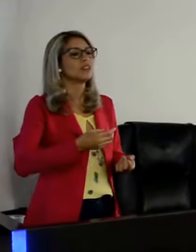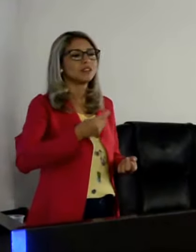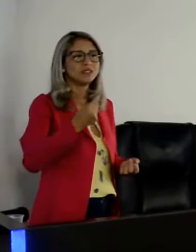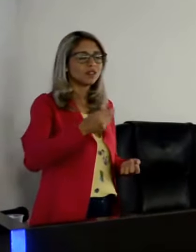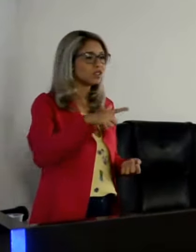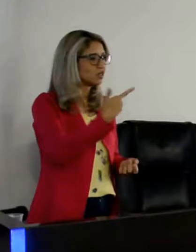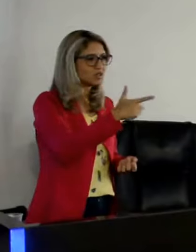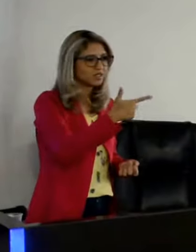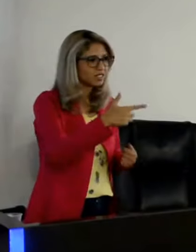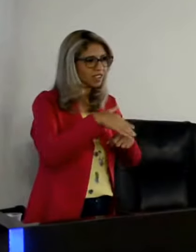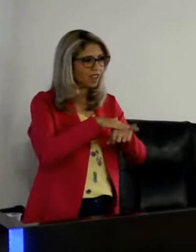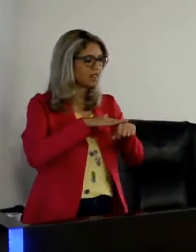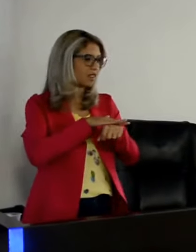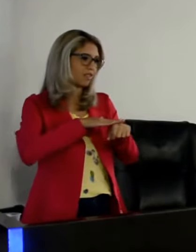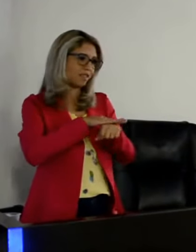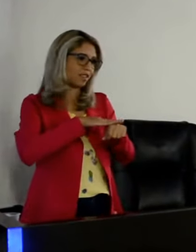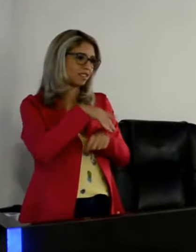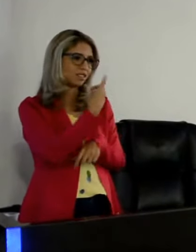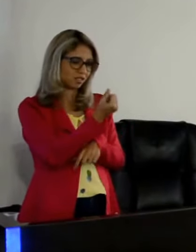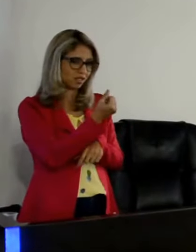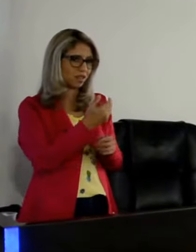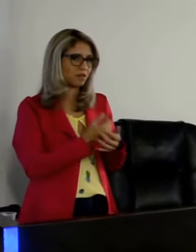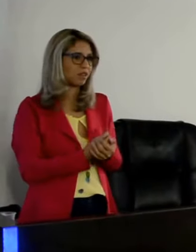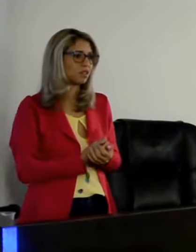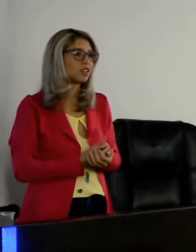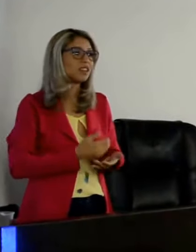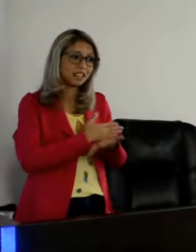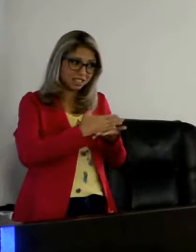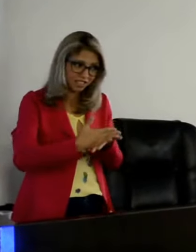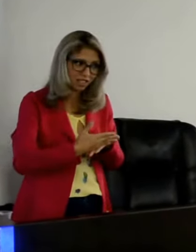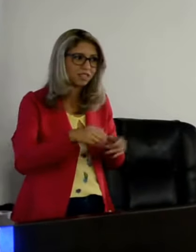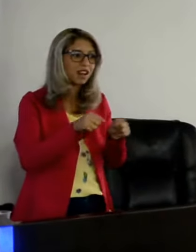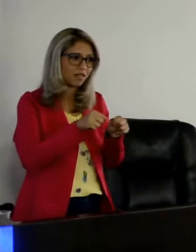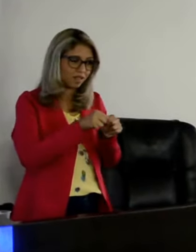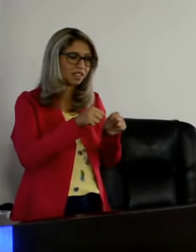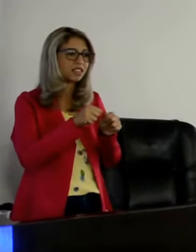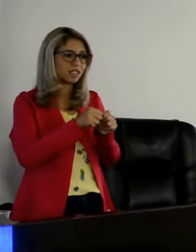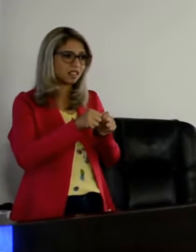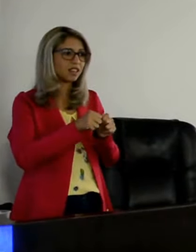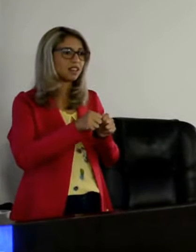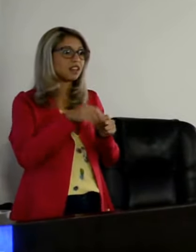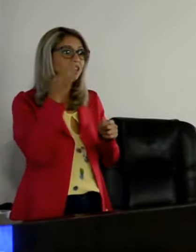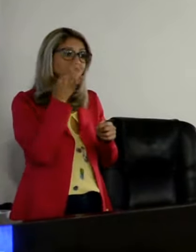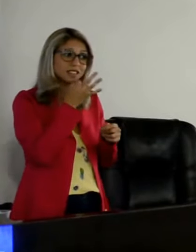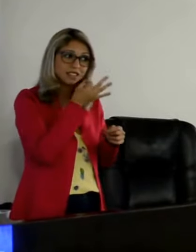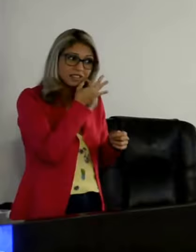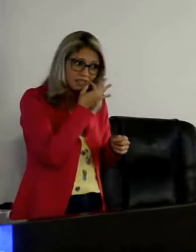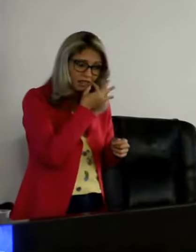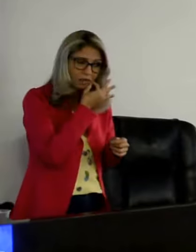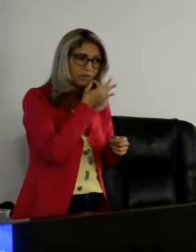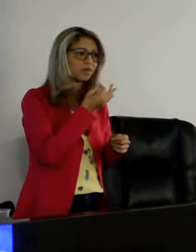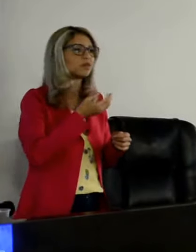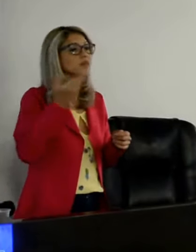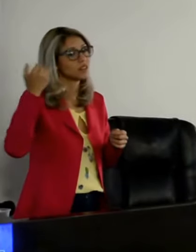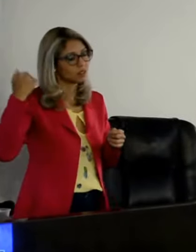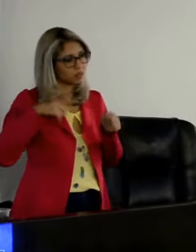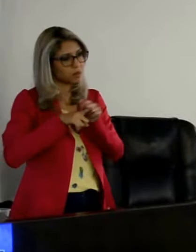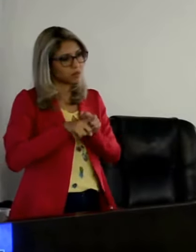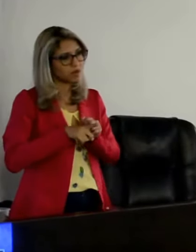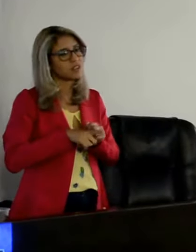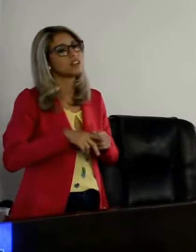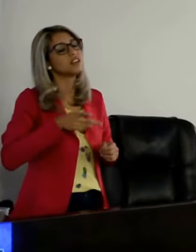faz uma discussão de orçamento. Começamos a fazer essa discussão em setembro, desde quando o orçamento chegou na Câmara Municipal de Cabo Frio. E